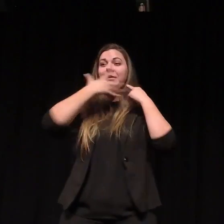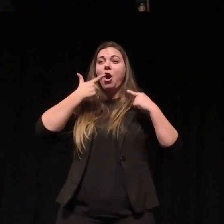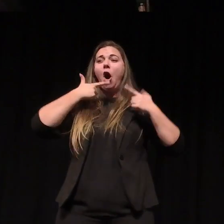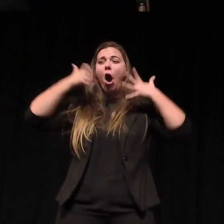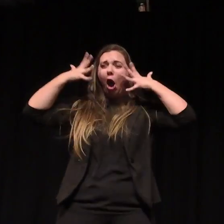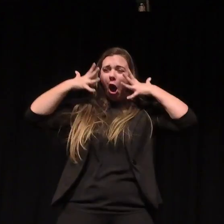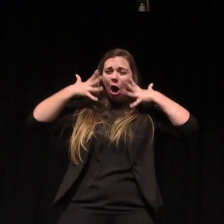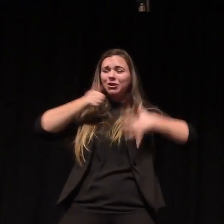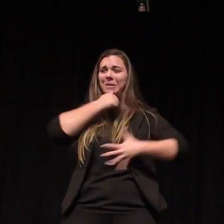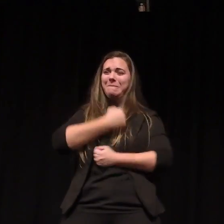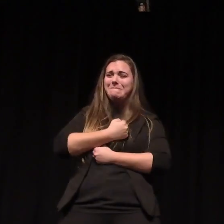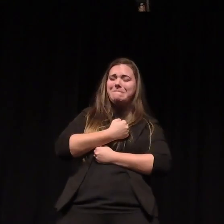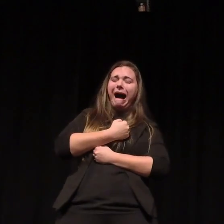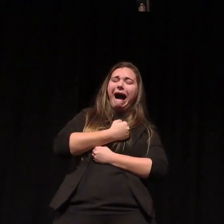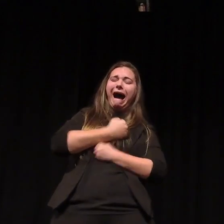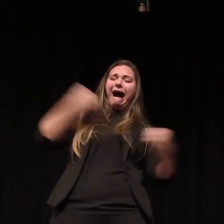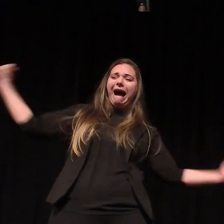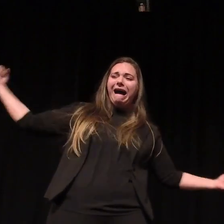éclater,